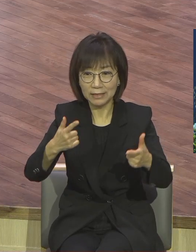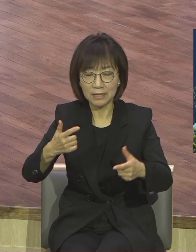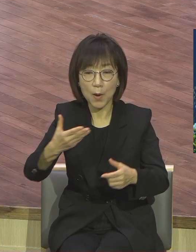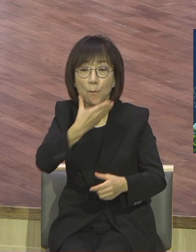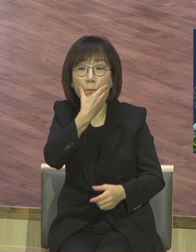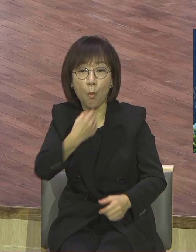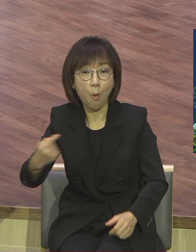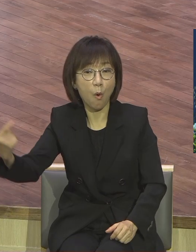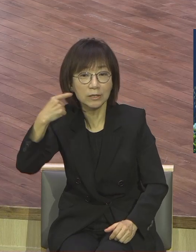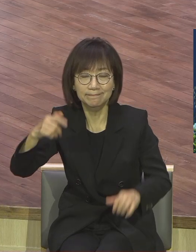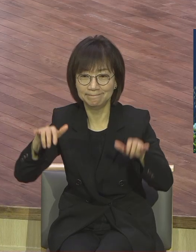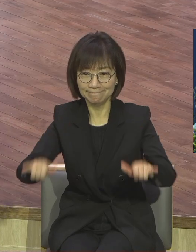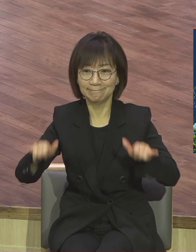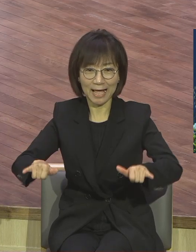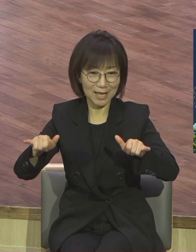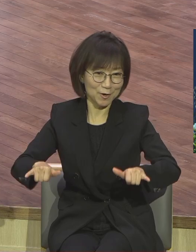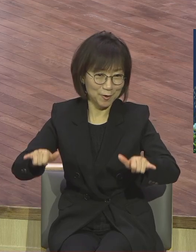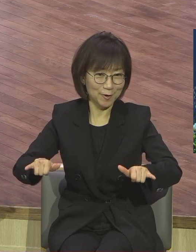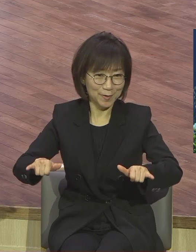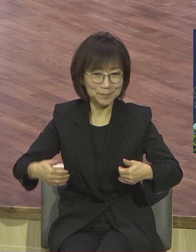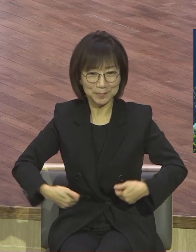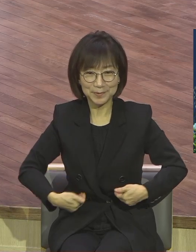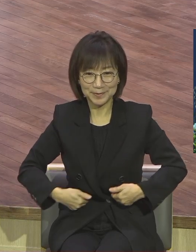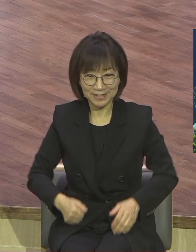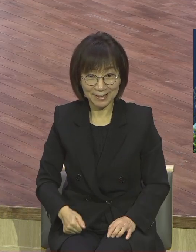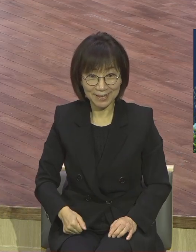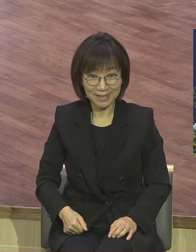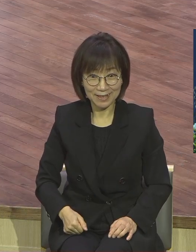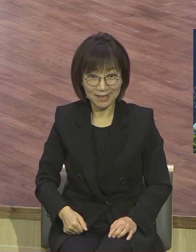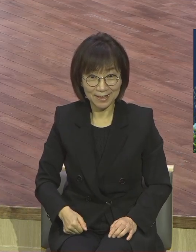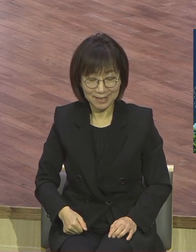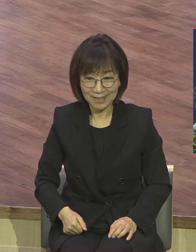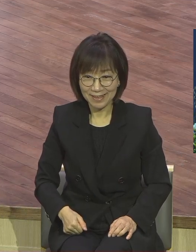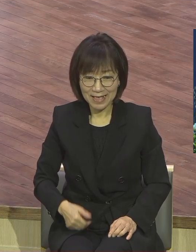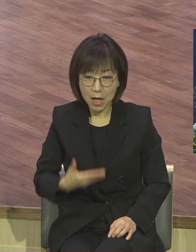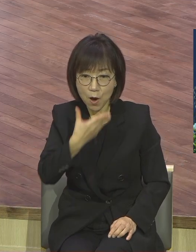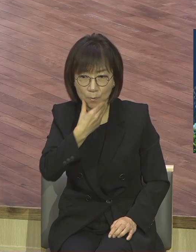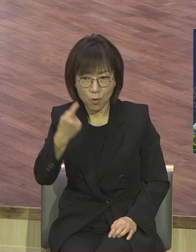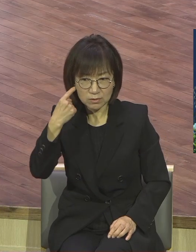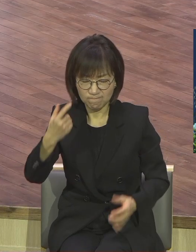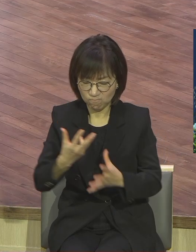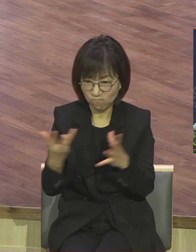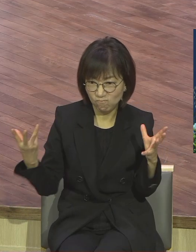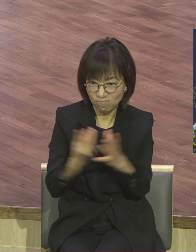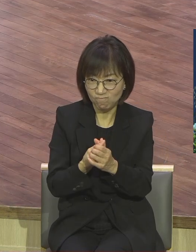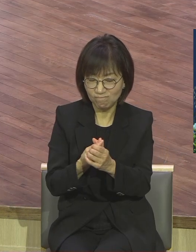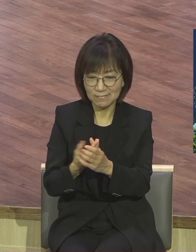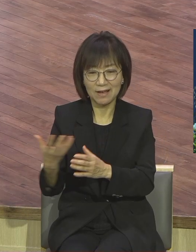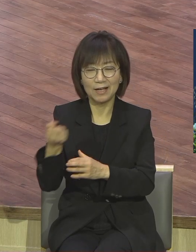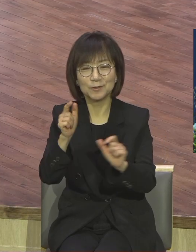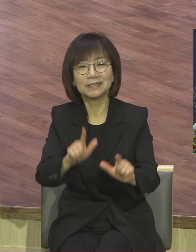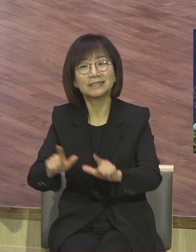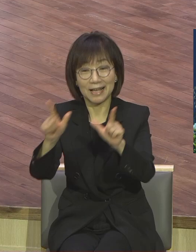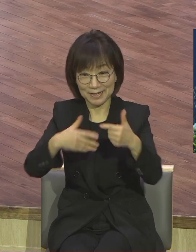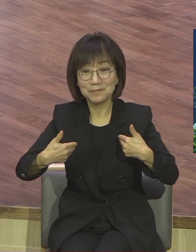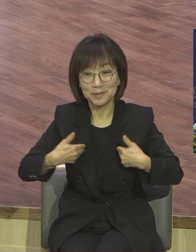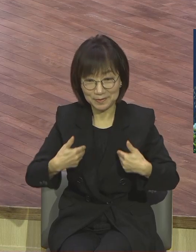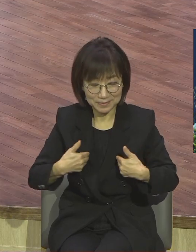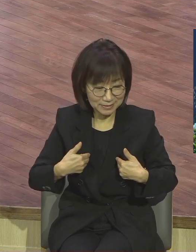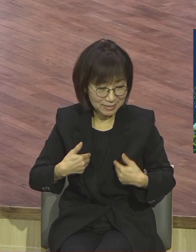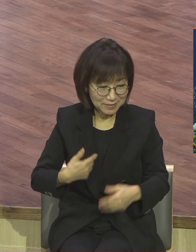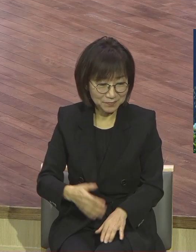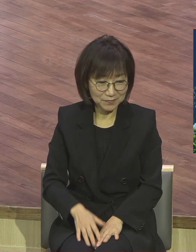바랍니다. 영적 자부심도 있어야 되고 복음 타이어를 확실하게 에베소 6장 15절에 보면